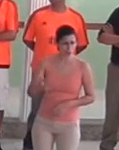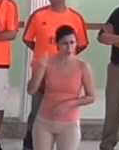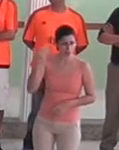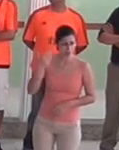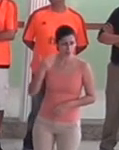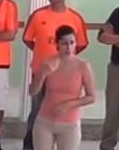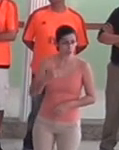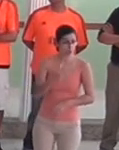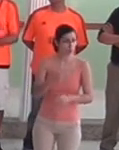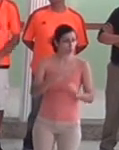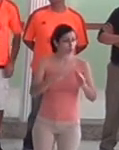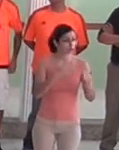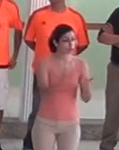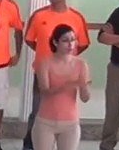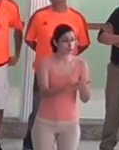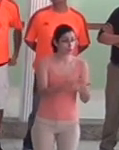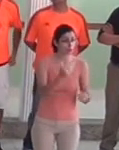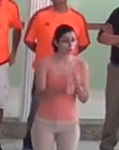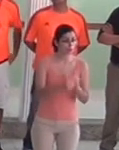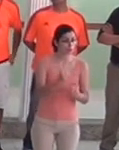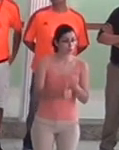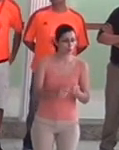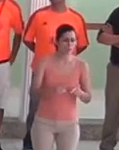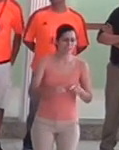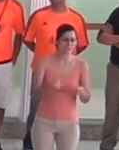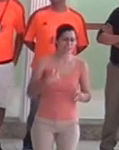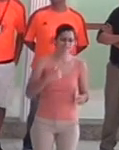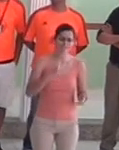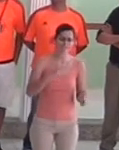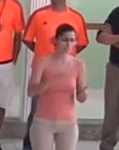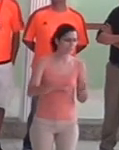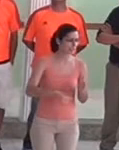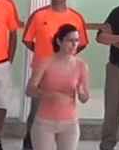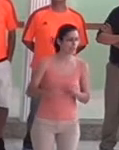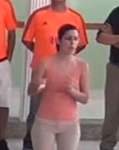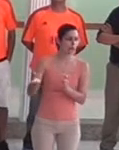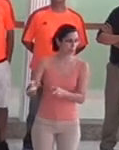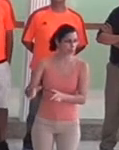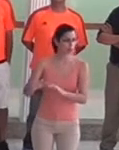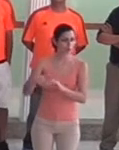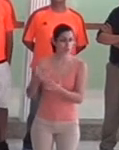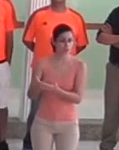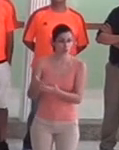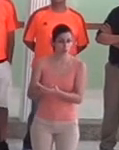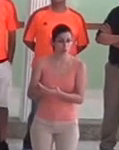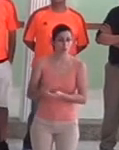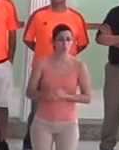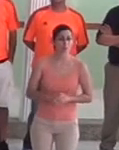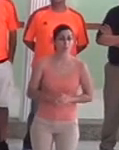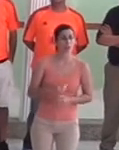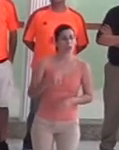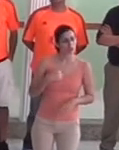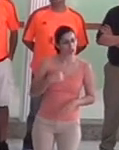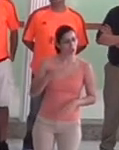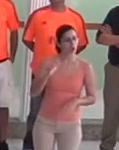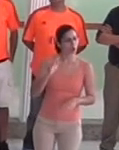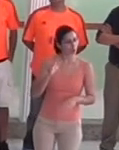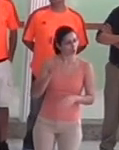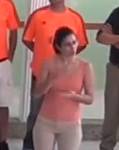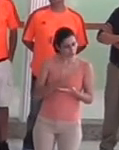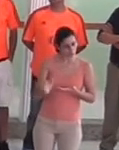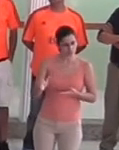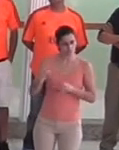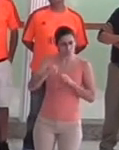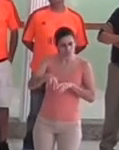via na obrigação e no desejo de poder ajudar ele de alguma forma. Então me surgiu a ideia de trabalhar com as crianças nessa